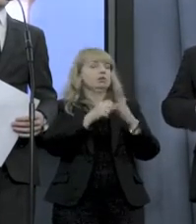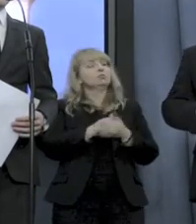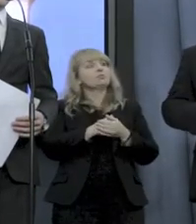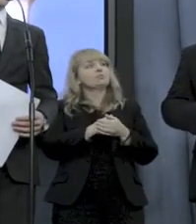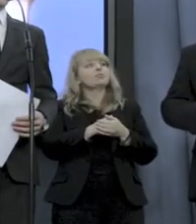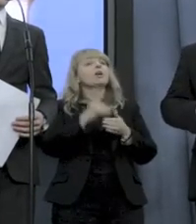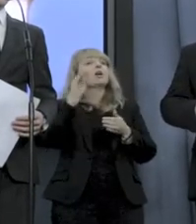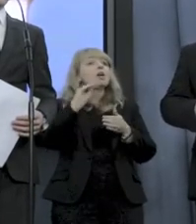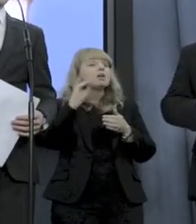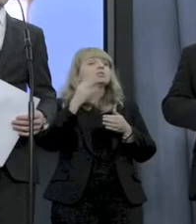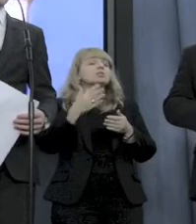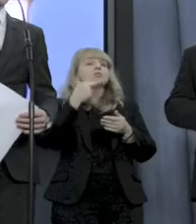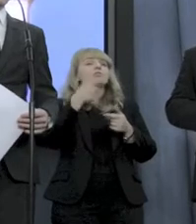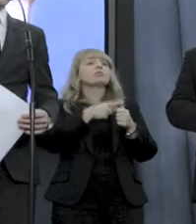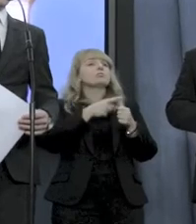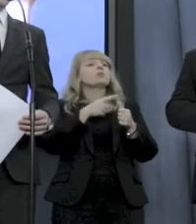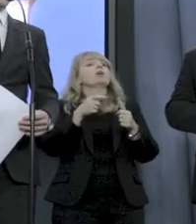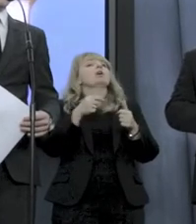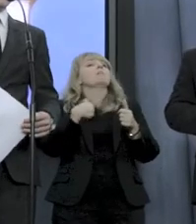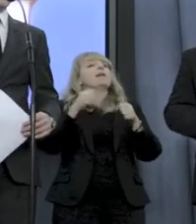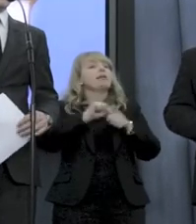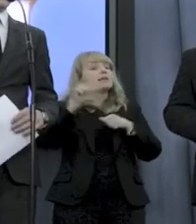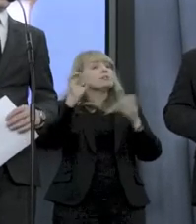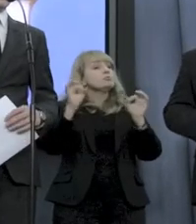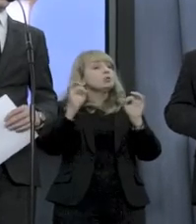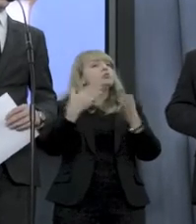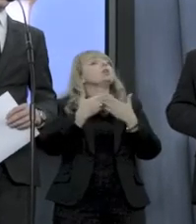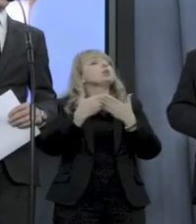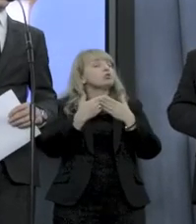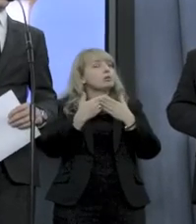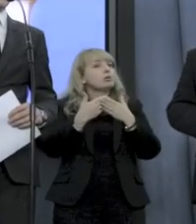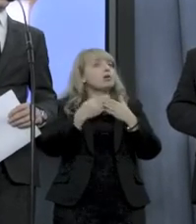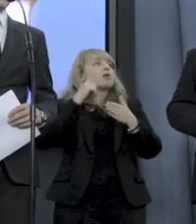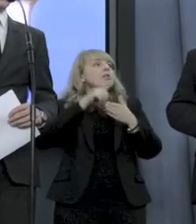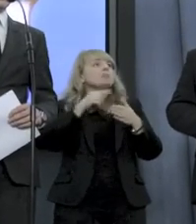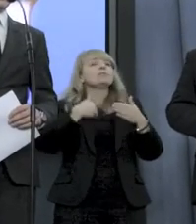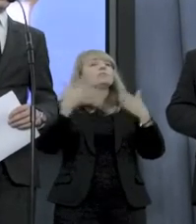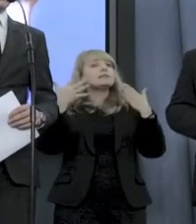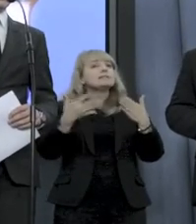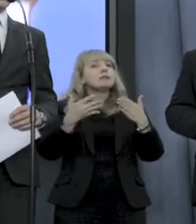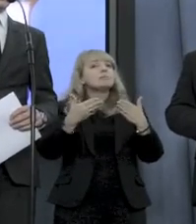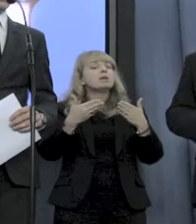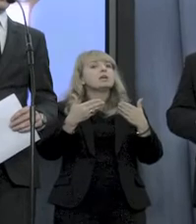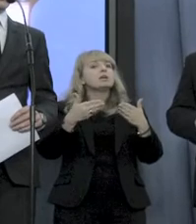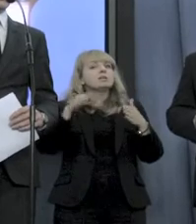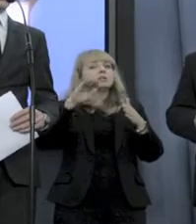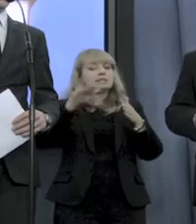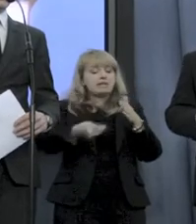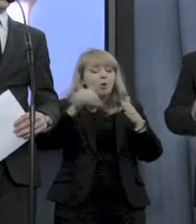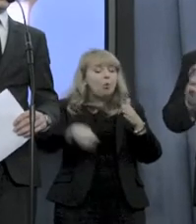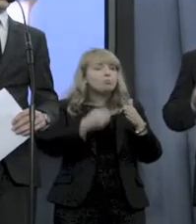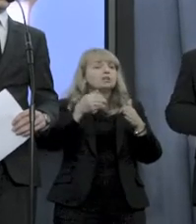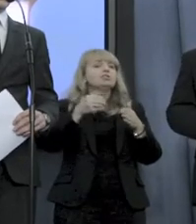I dwa ostatnie aspekty. Jesteśmy tutaj po to dzisiaj, aby tak naprawdę zakopać topór wojenny, który